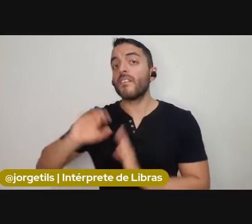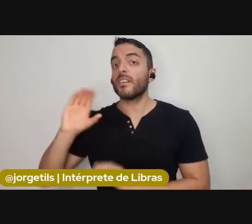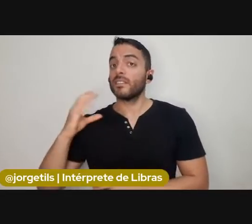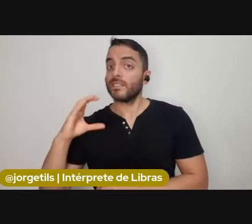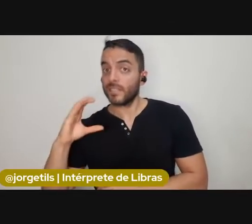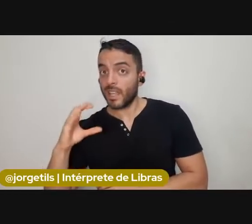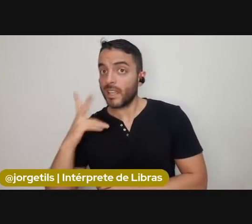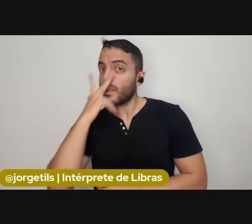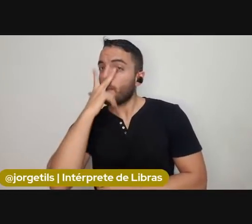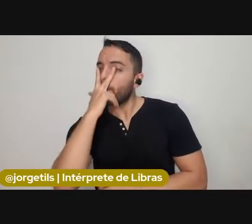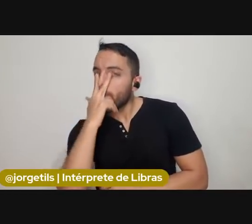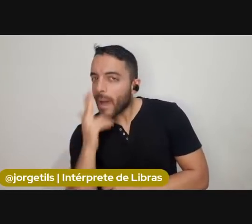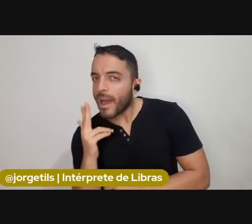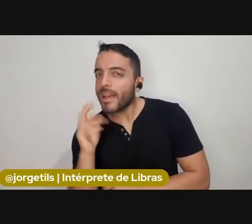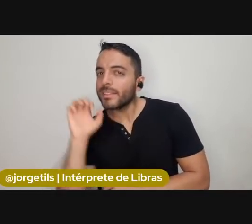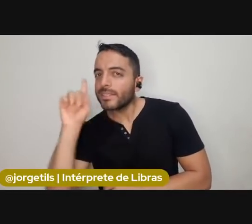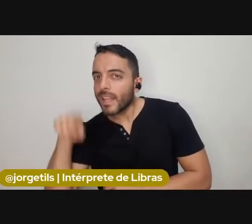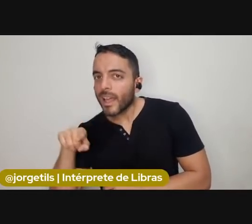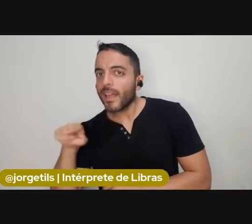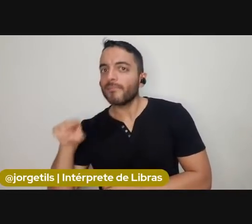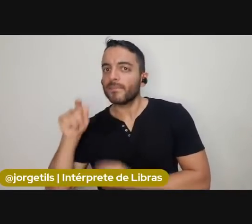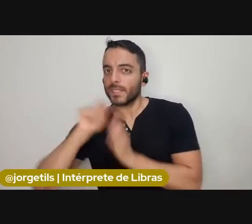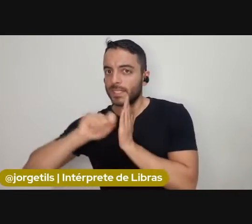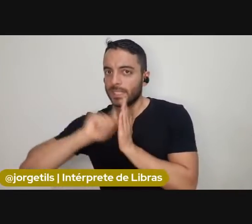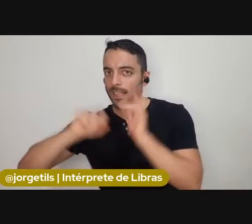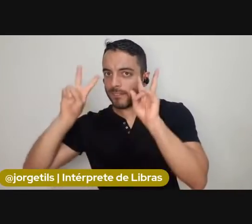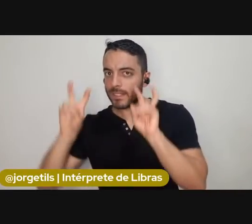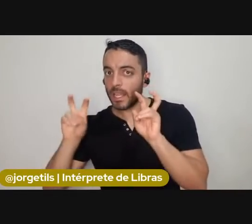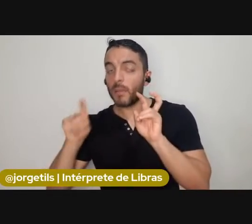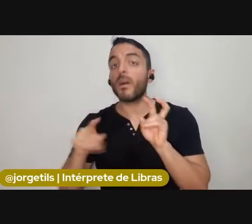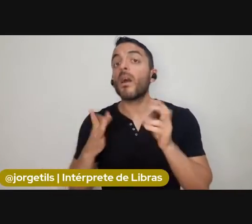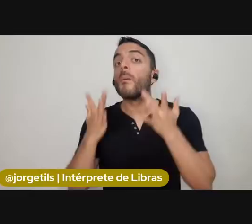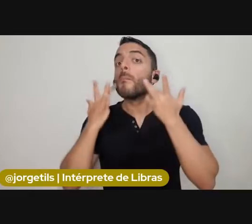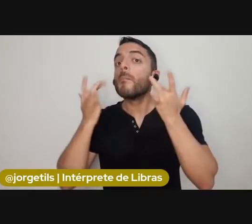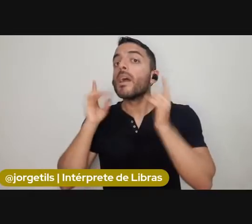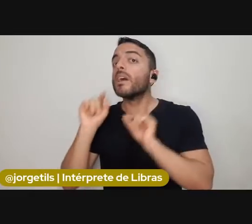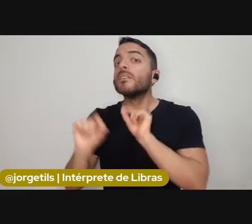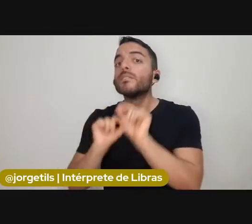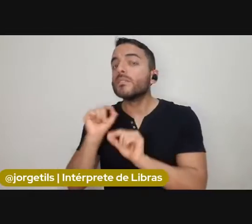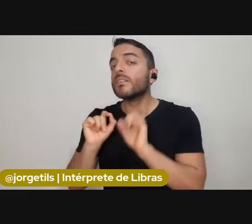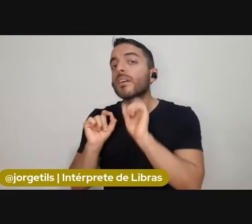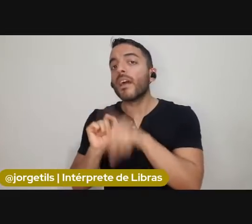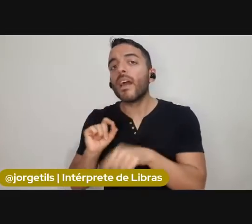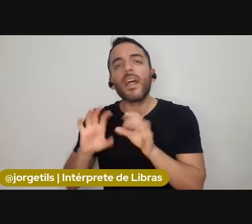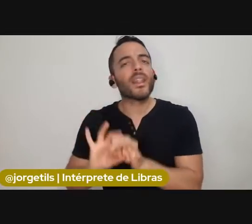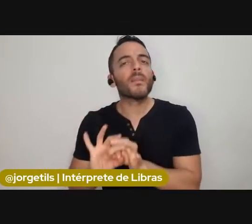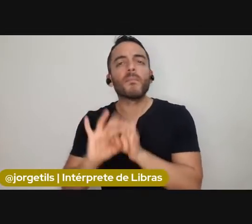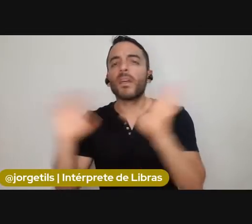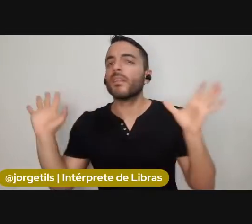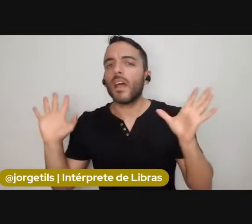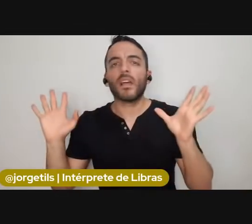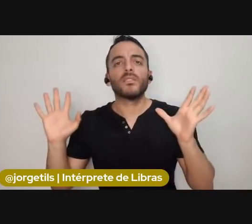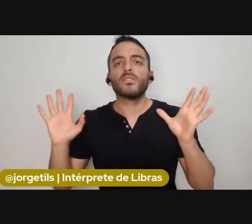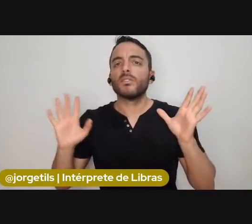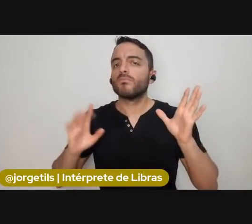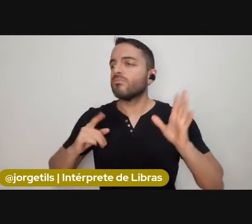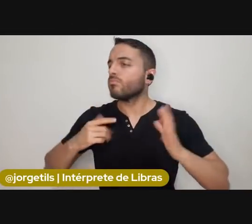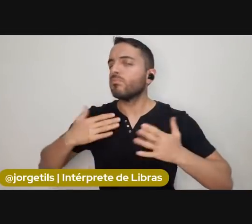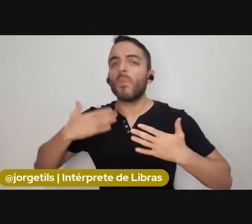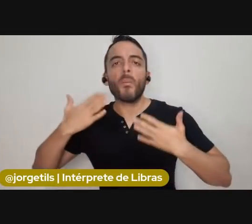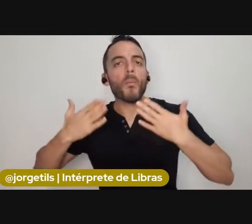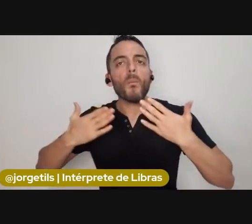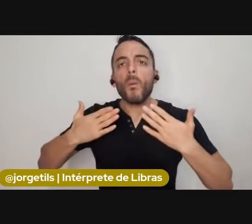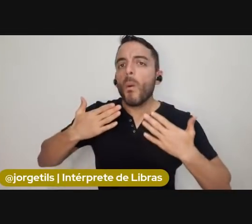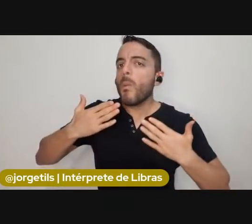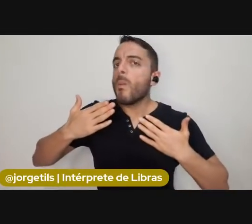mesmo tempo, o que essa peça traz? A questão da a liberdade de interpretação. E, nesse mesmo